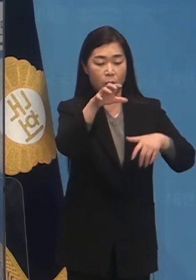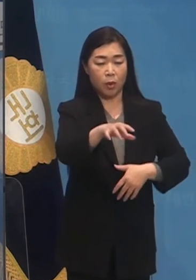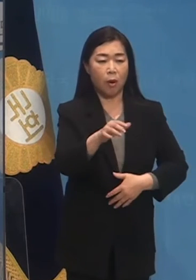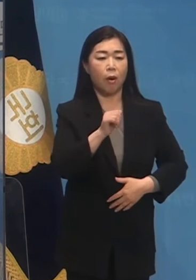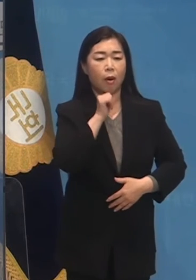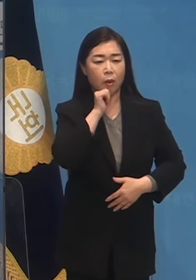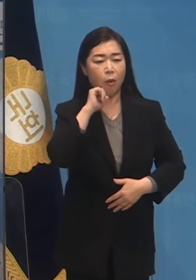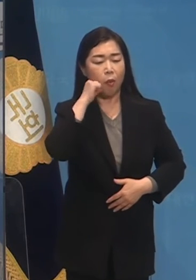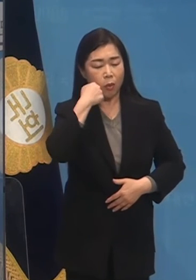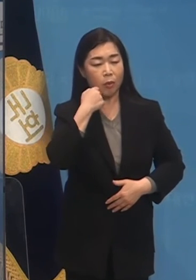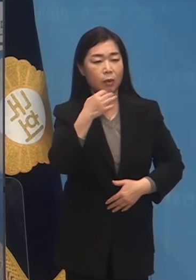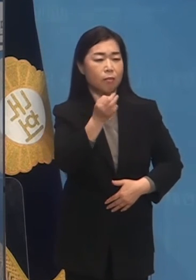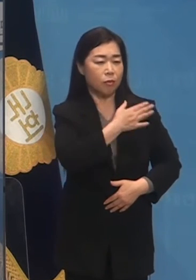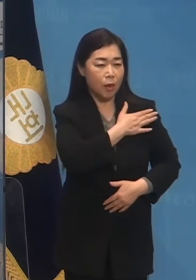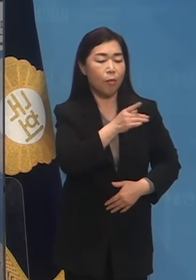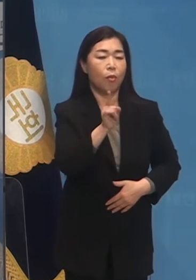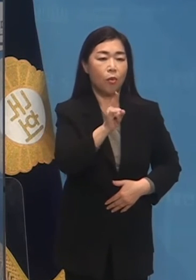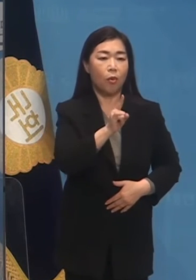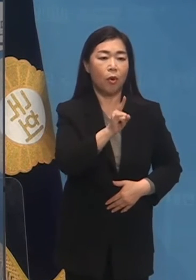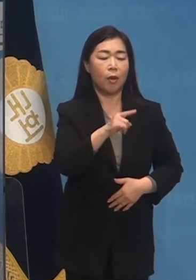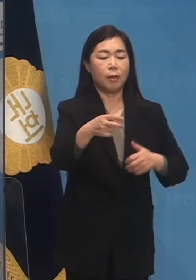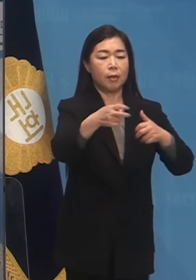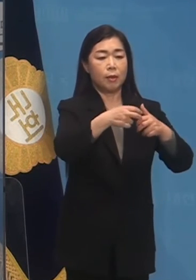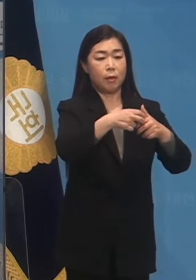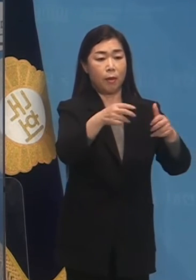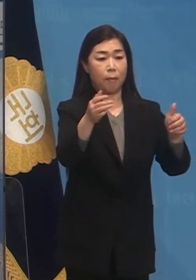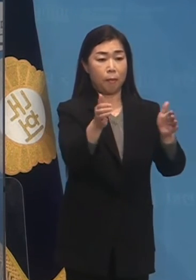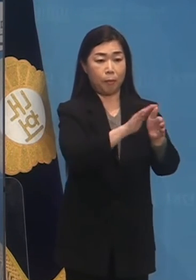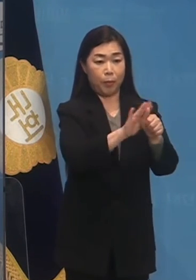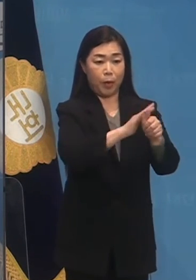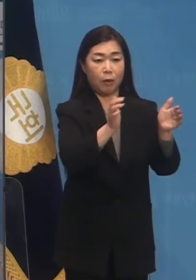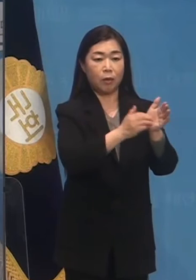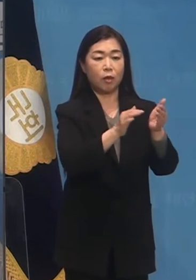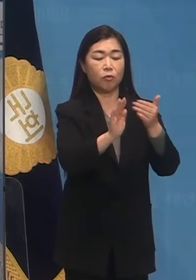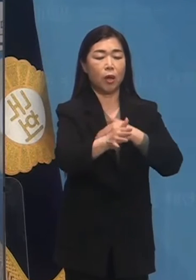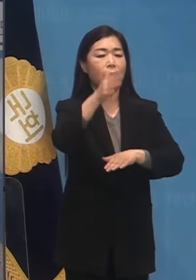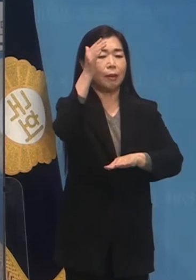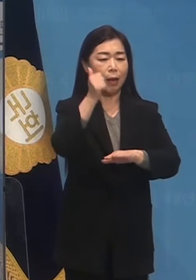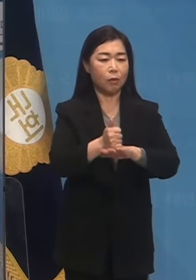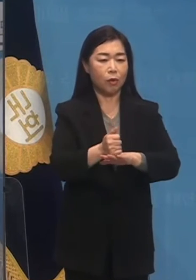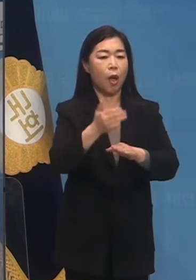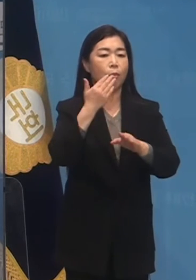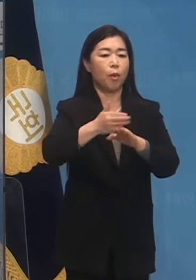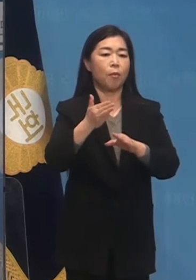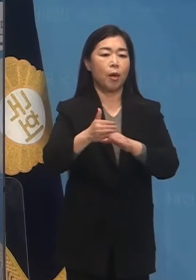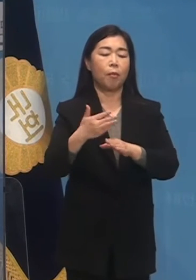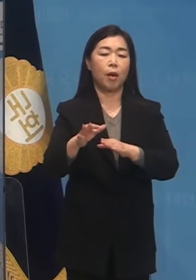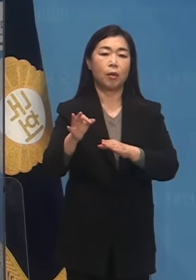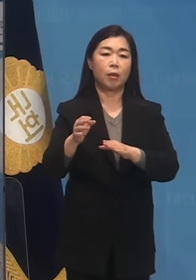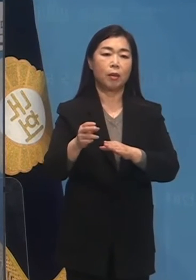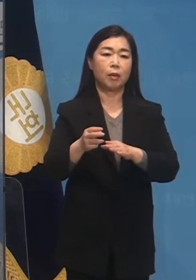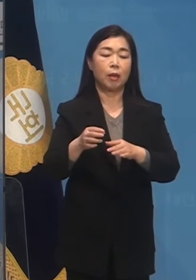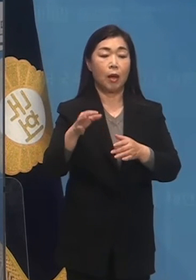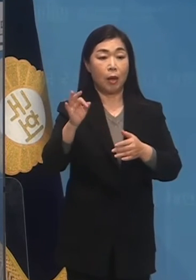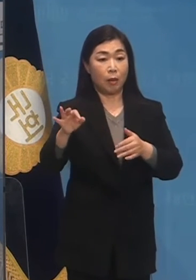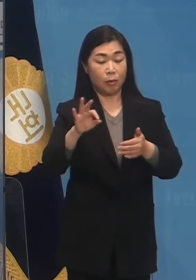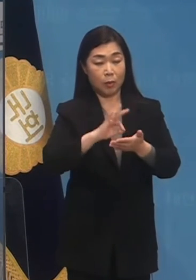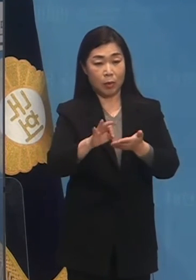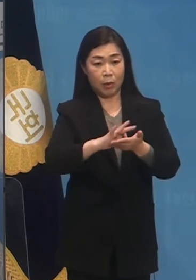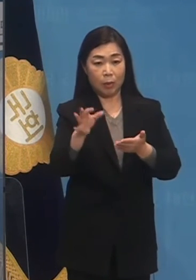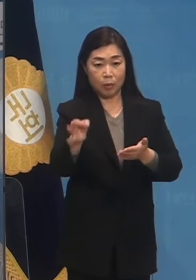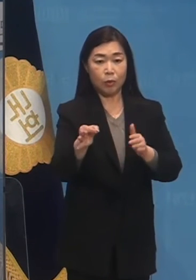가난한 사람이나 부유한 사람이나 진료를 먼저 받고 진료비를 후불로, 할부로, 분납으로 결제하는 진료